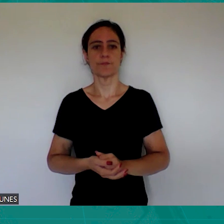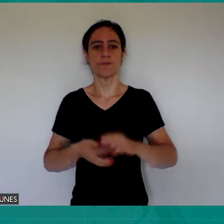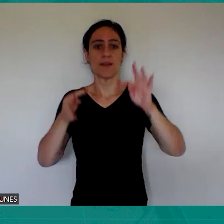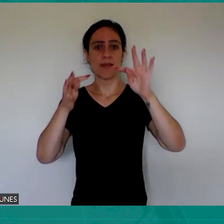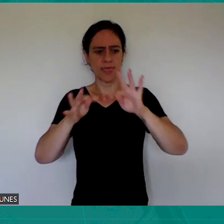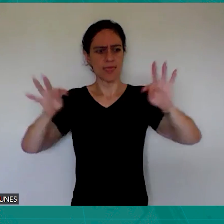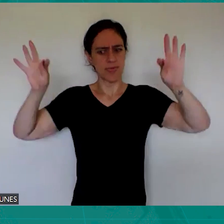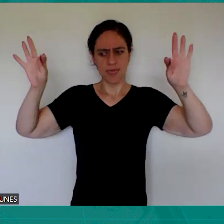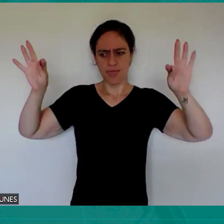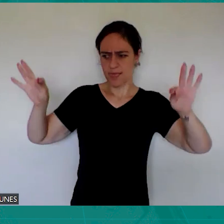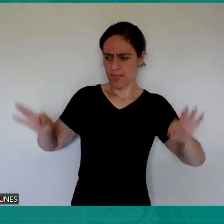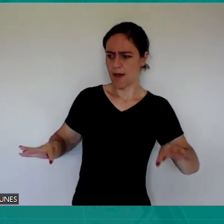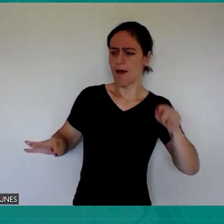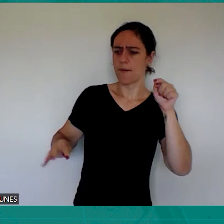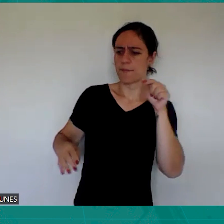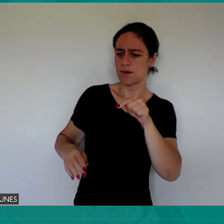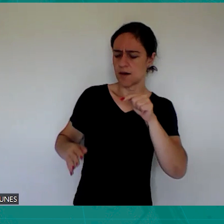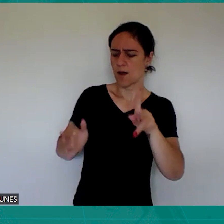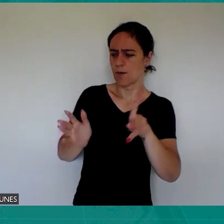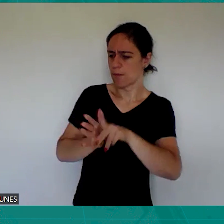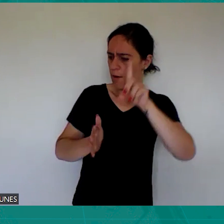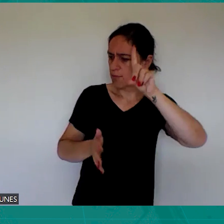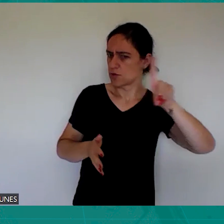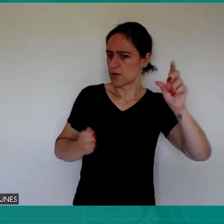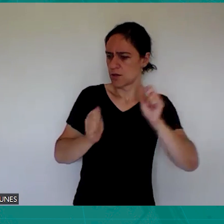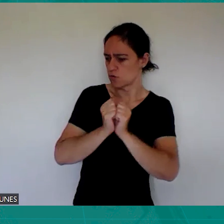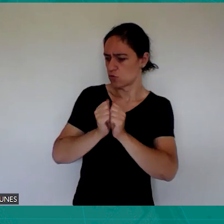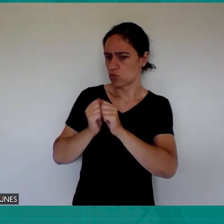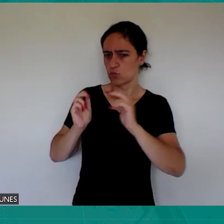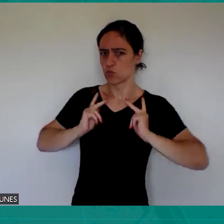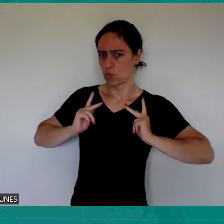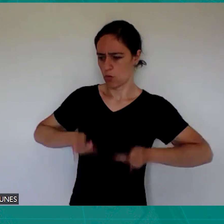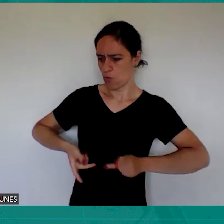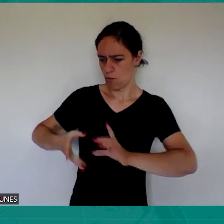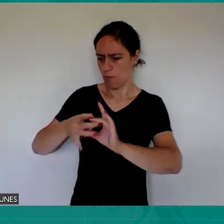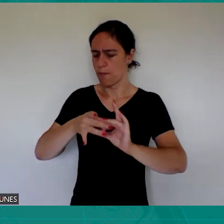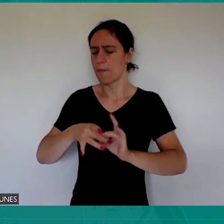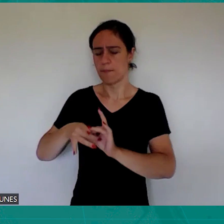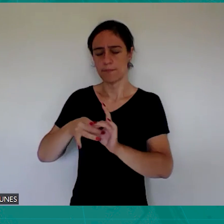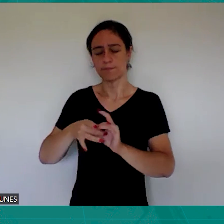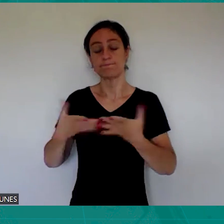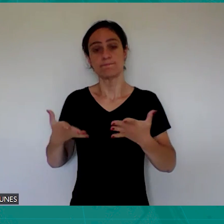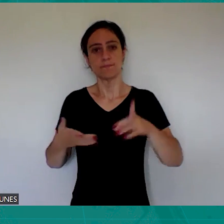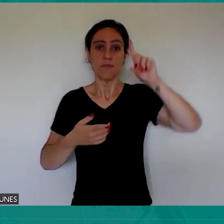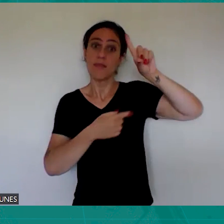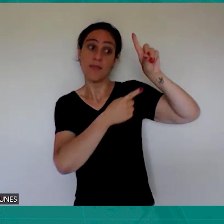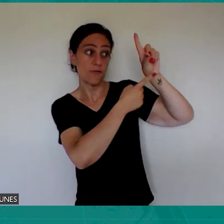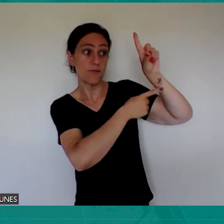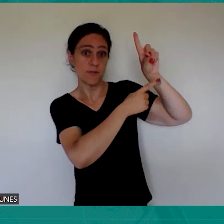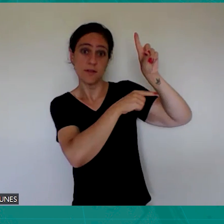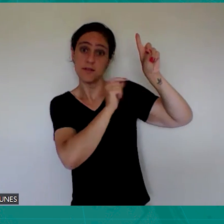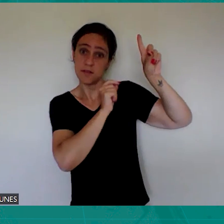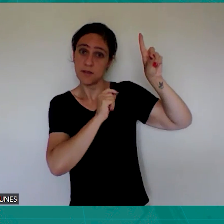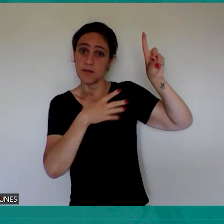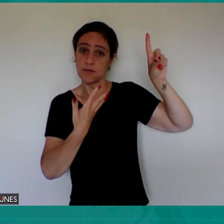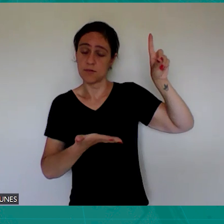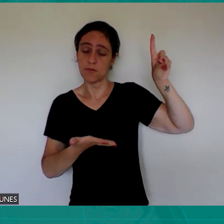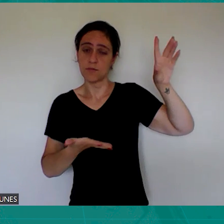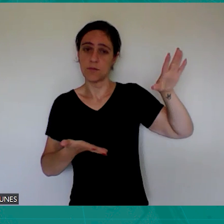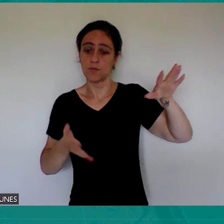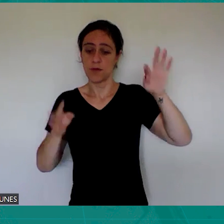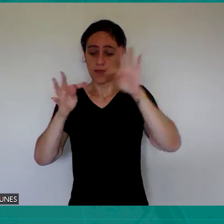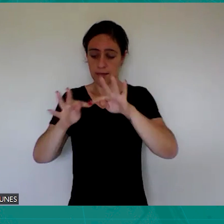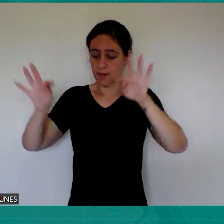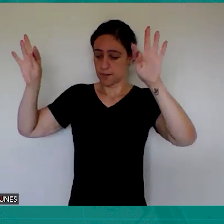de Deus com os homens. Irmãos, é tudo que Deus quer. Eis o tabernáculo de Deus com os